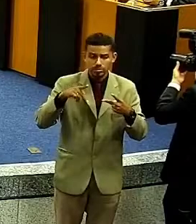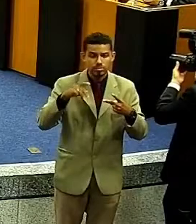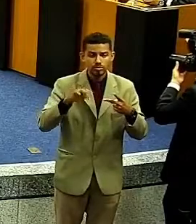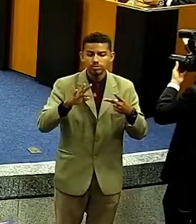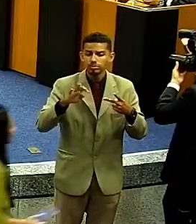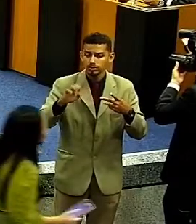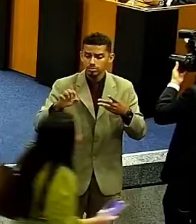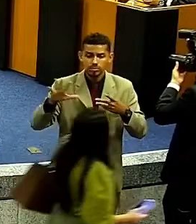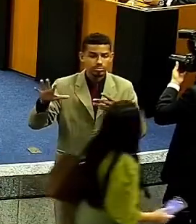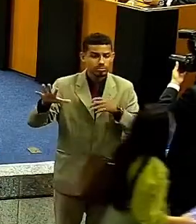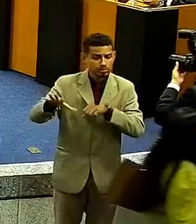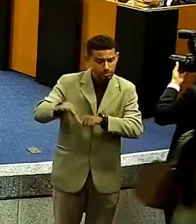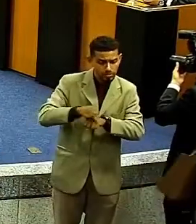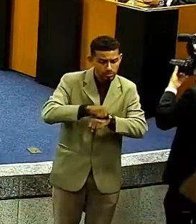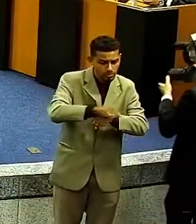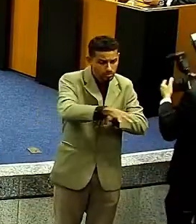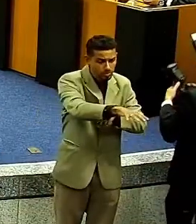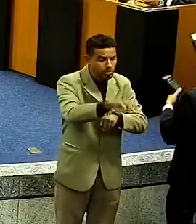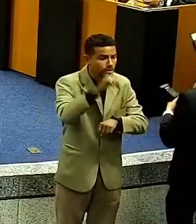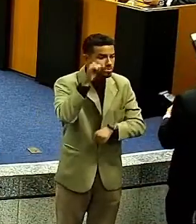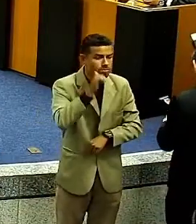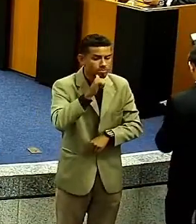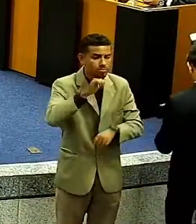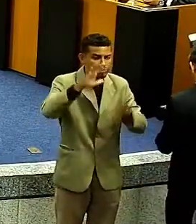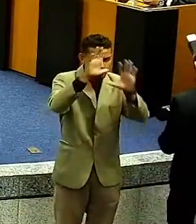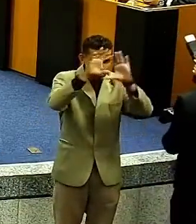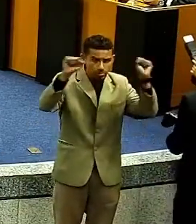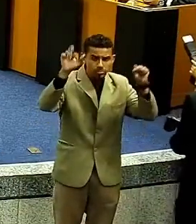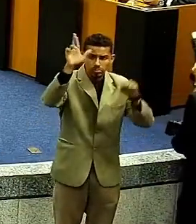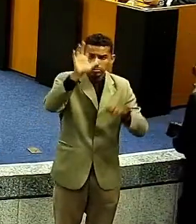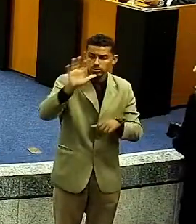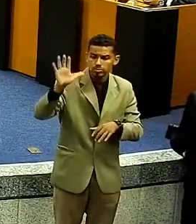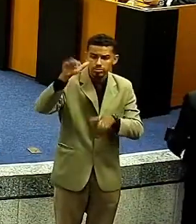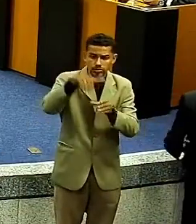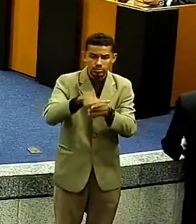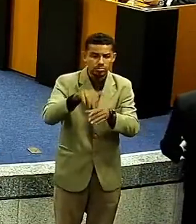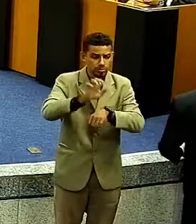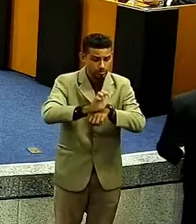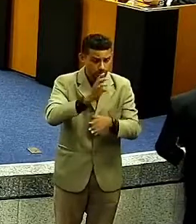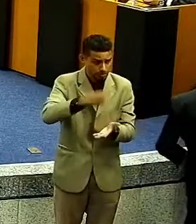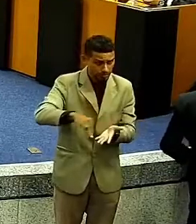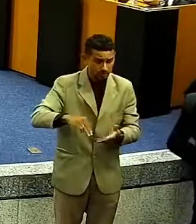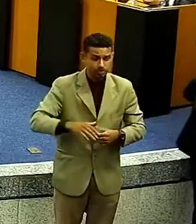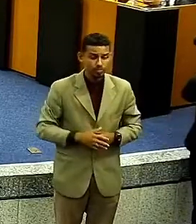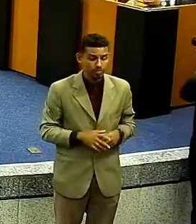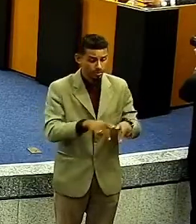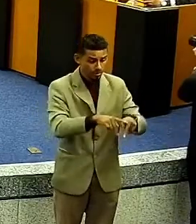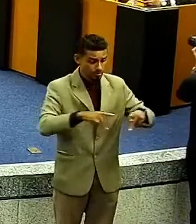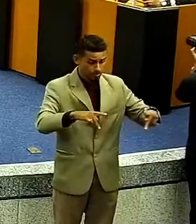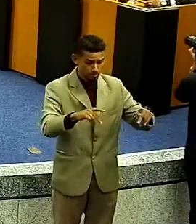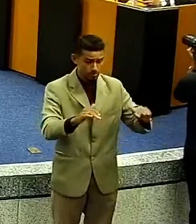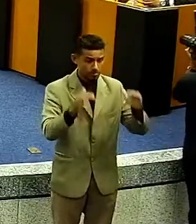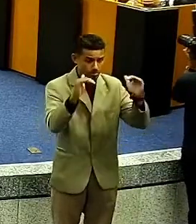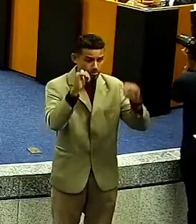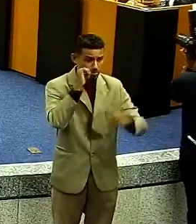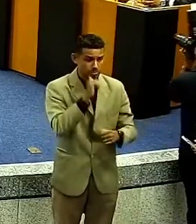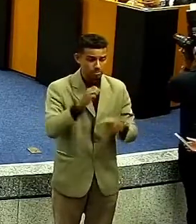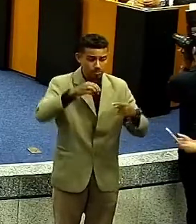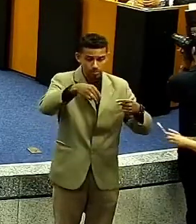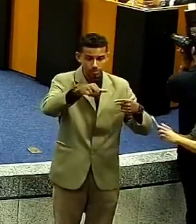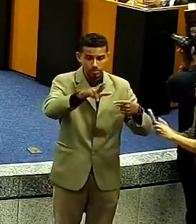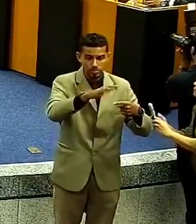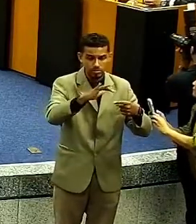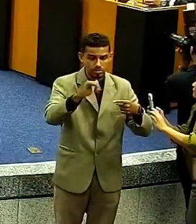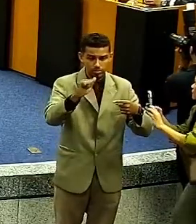mulher do Tribunal Regional Eleitoral do Maranhão da desembargadora Márcia Chaves O